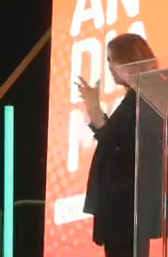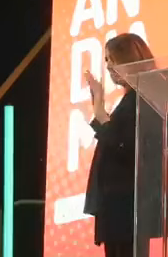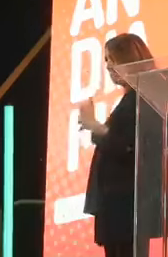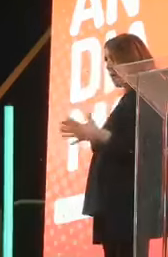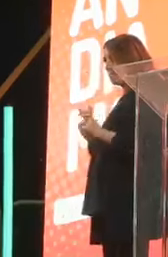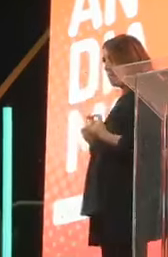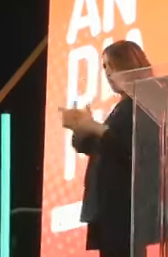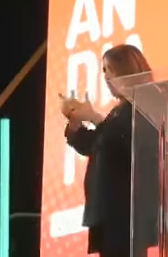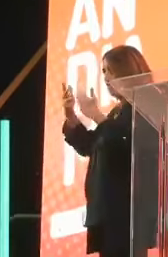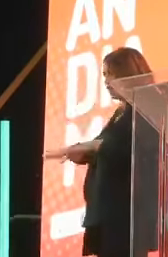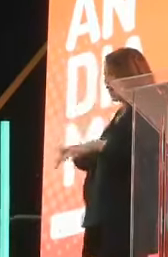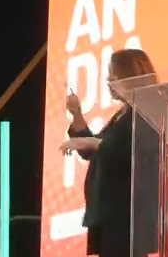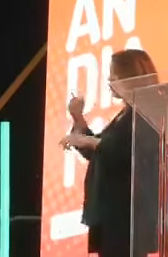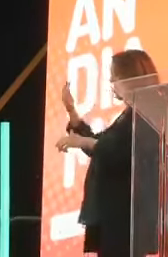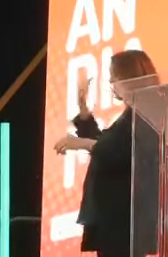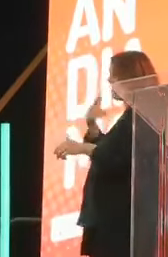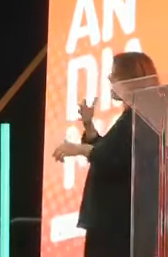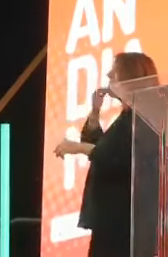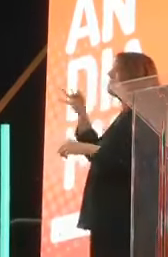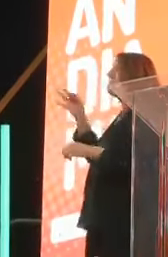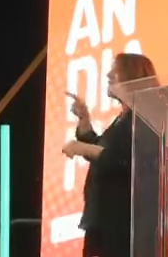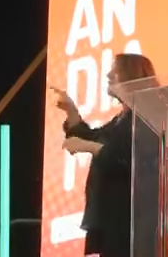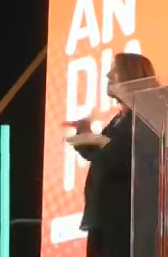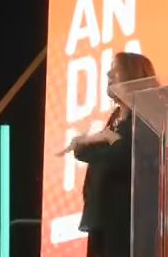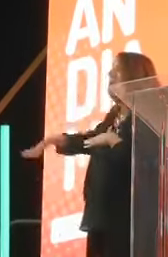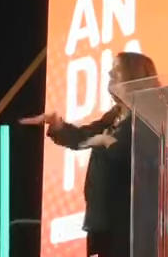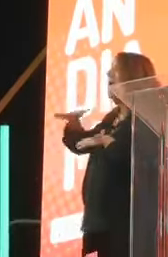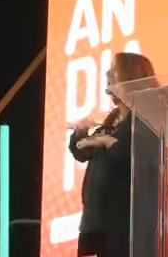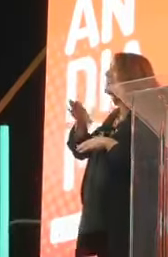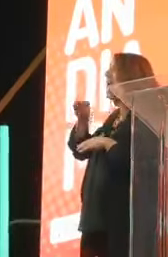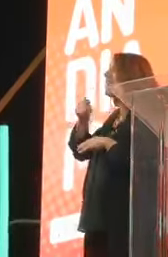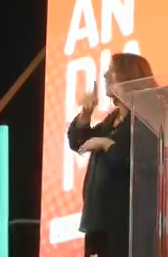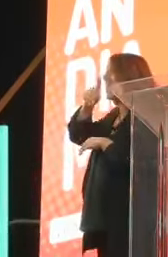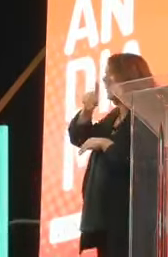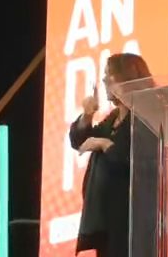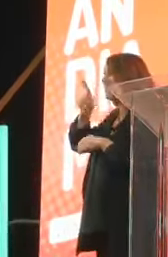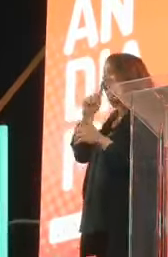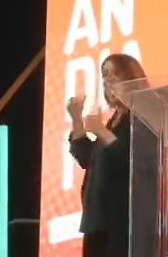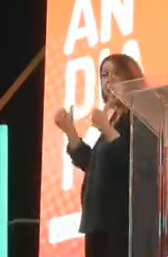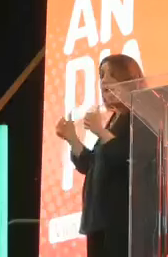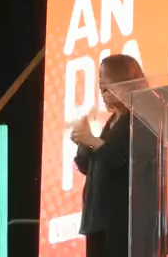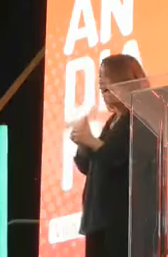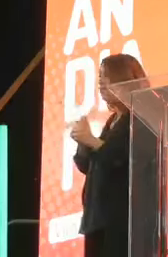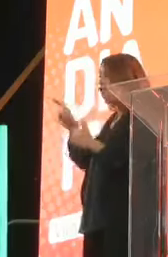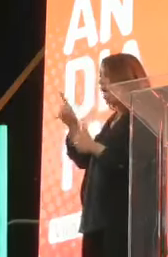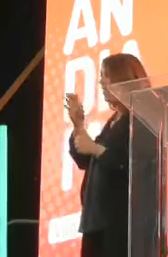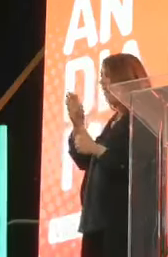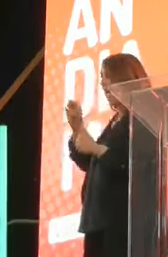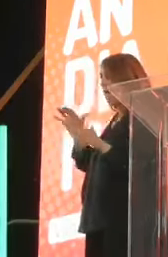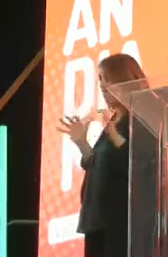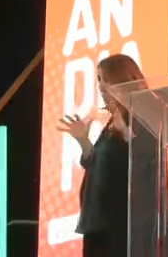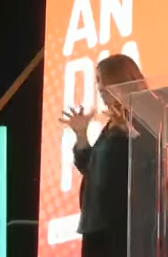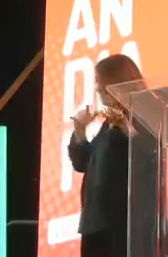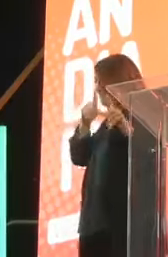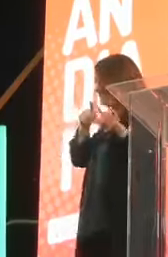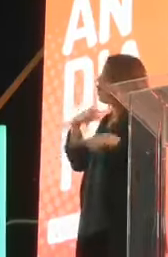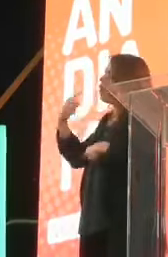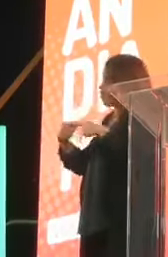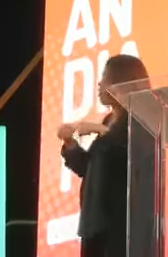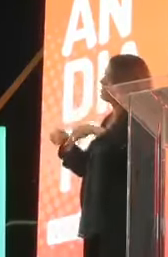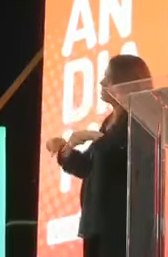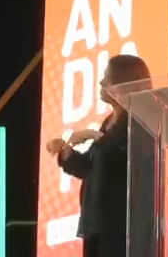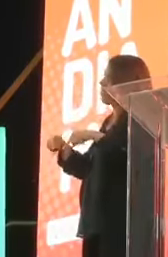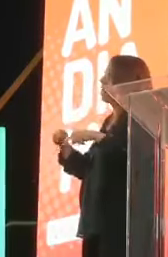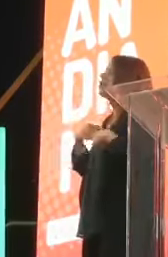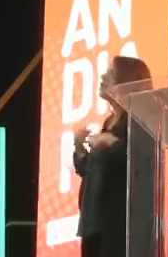qualche giorno fa nella bellissima piazza del Ferrarese accanto ad Antonio De Caro, dovete continuare a farlo e